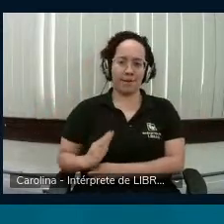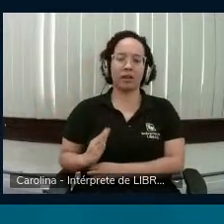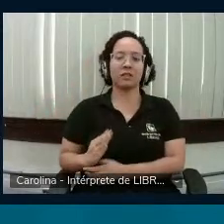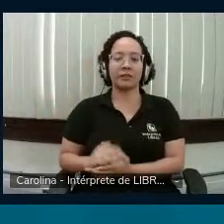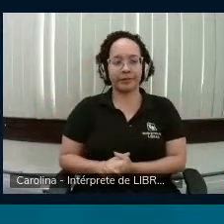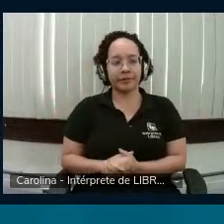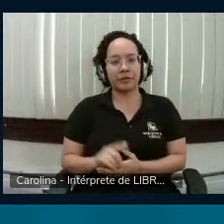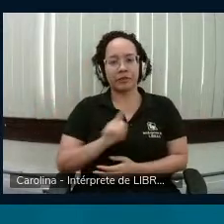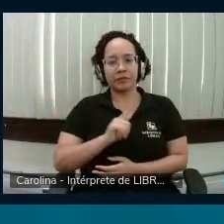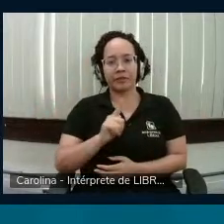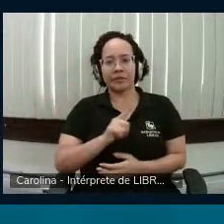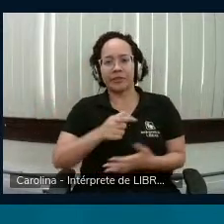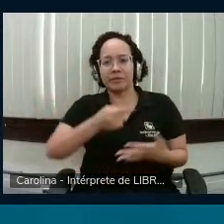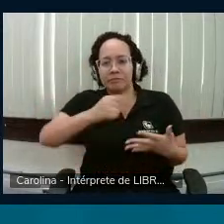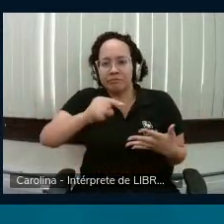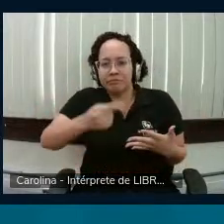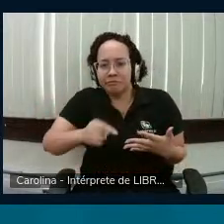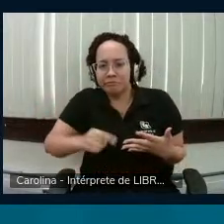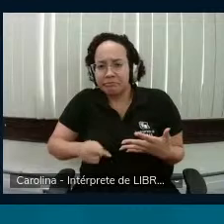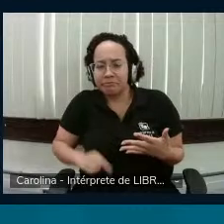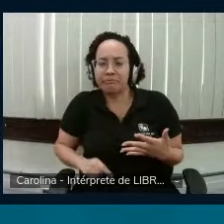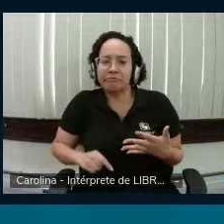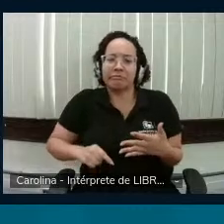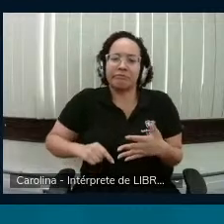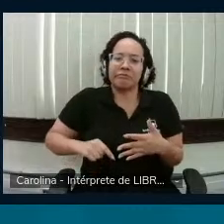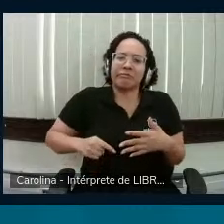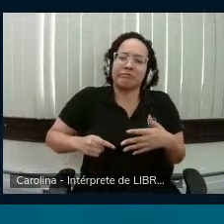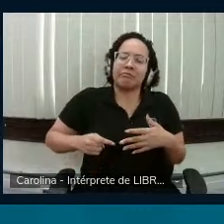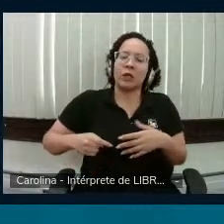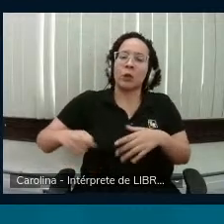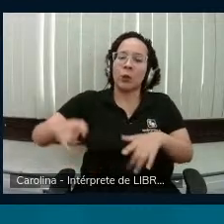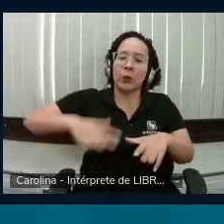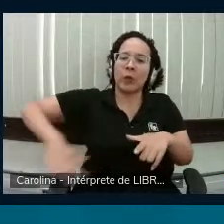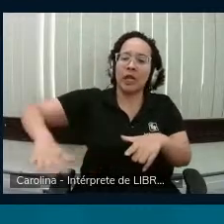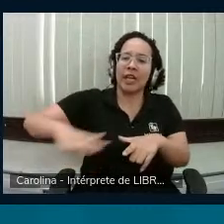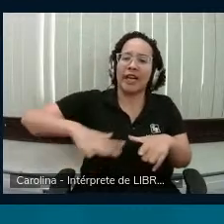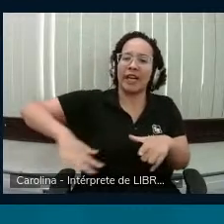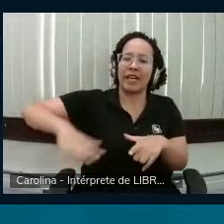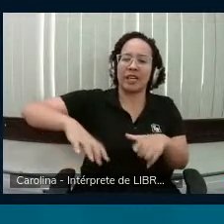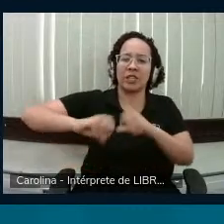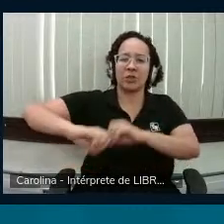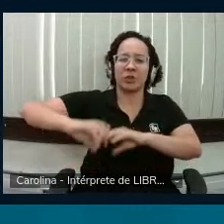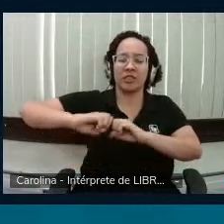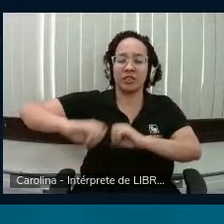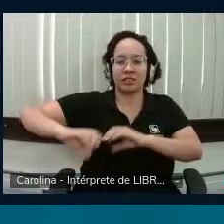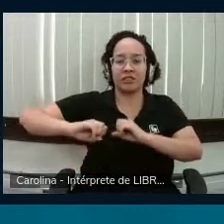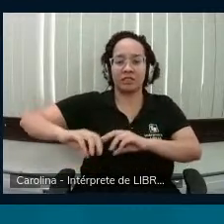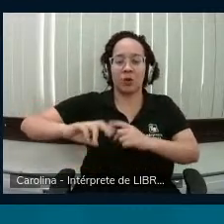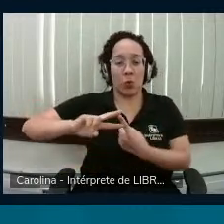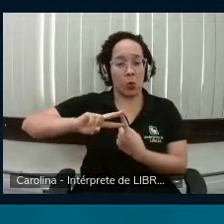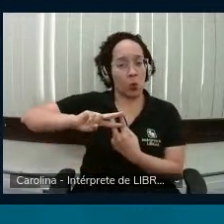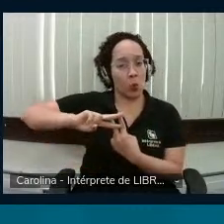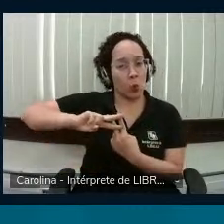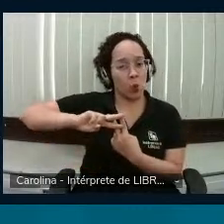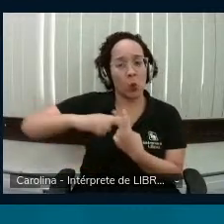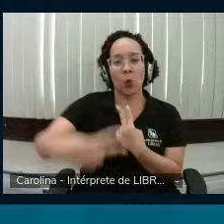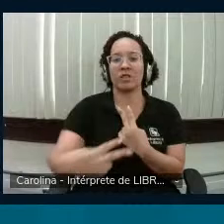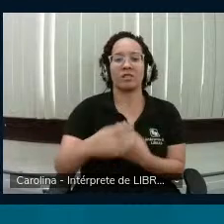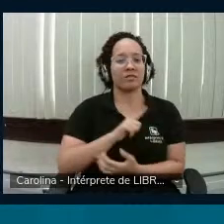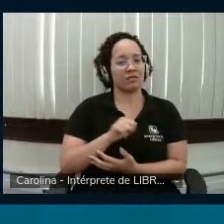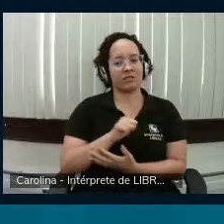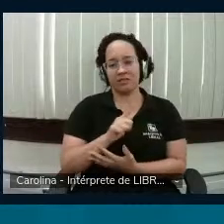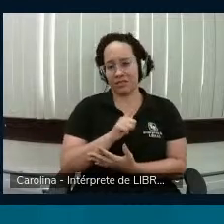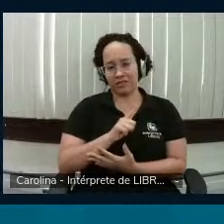que tem várias consequências para a educação e que trouxe, evidentemente, consequências para